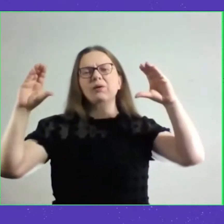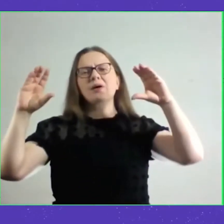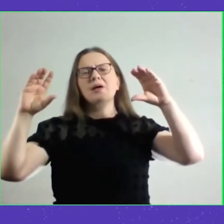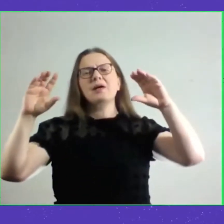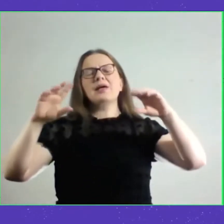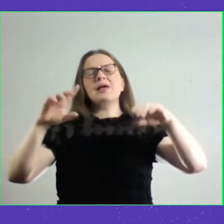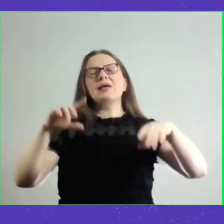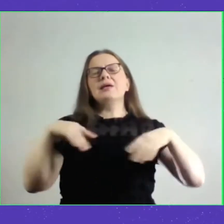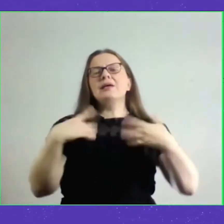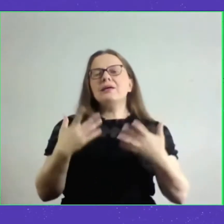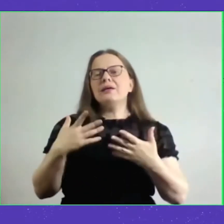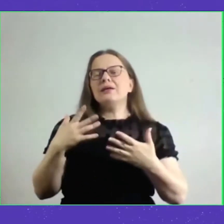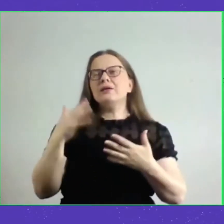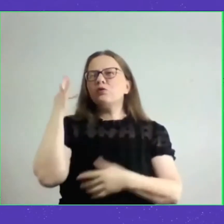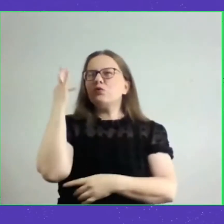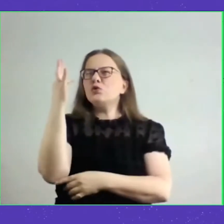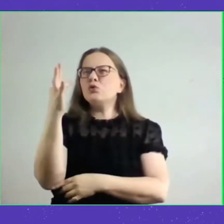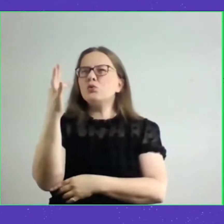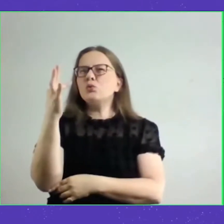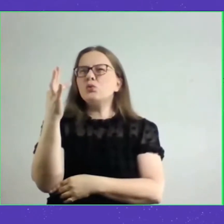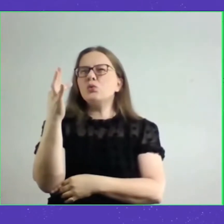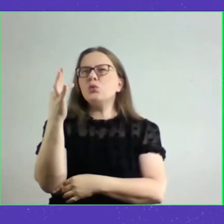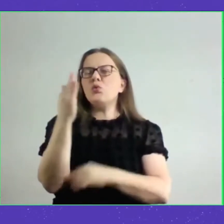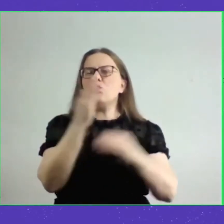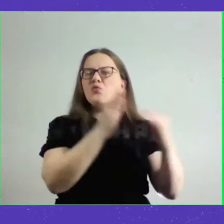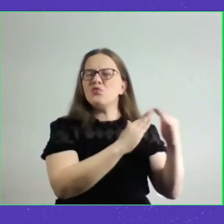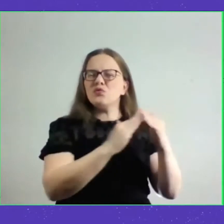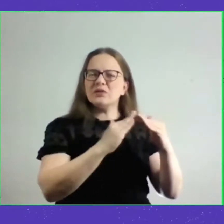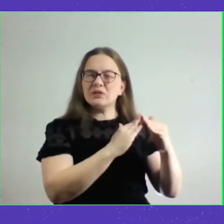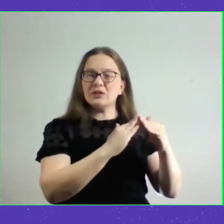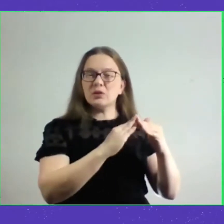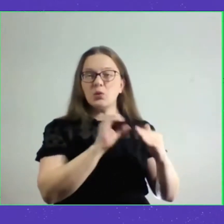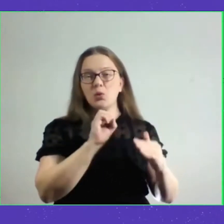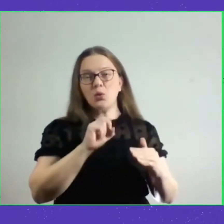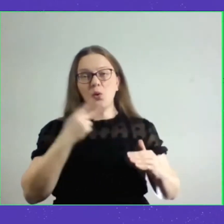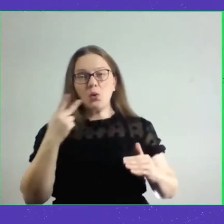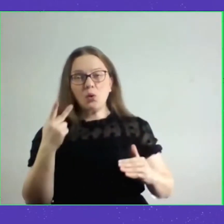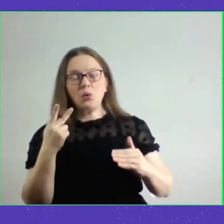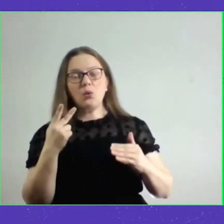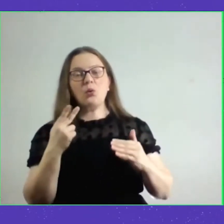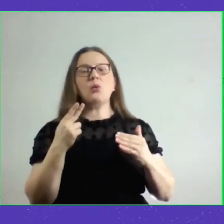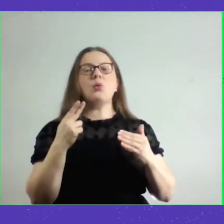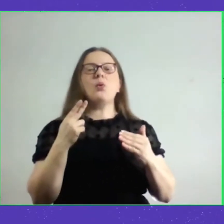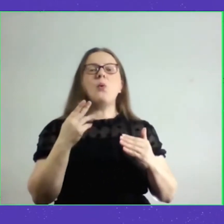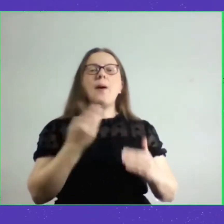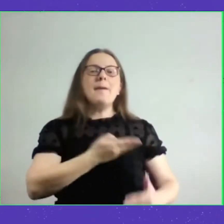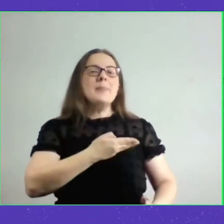um vizinho seu, um colega de trabalho, um colega de escola,